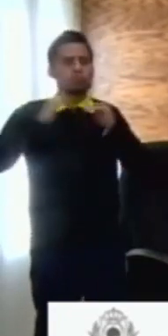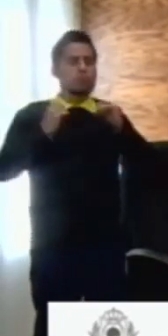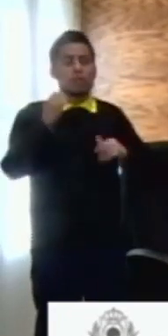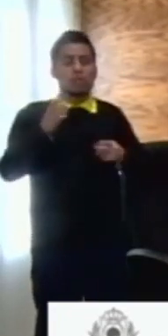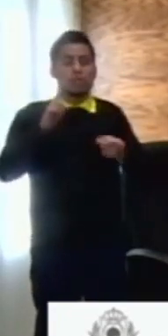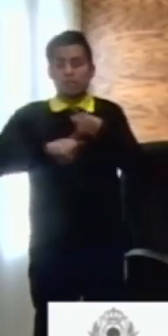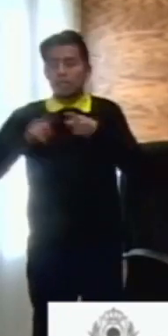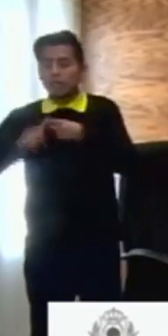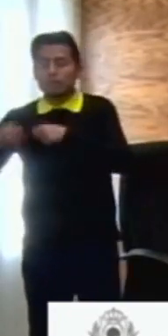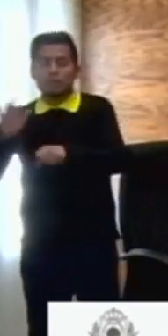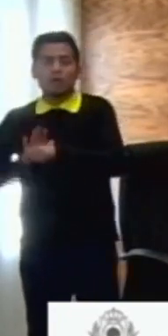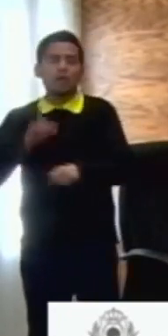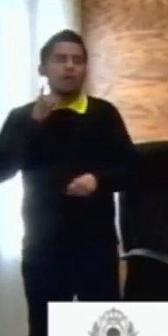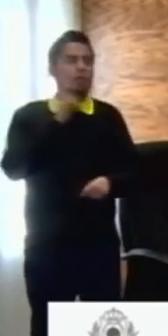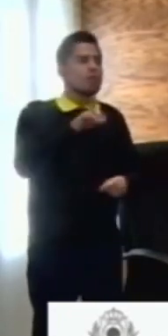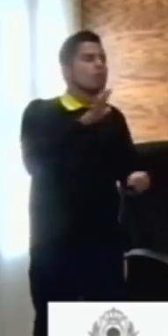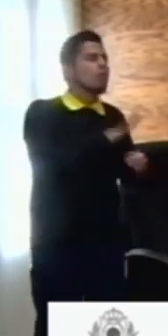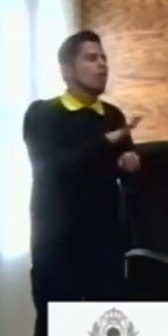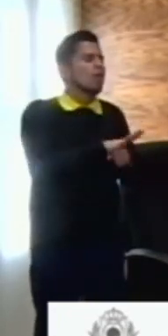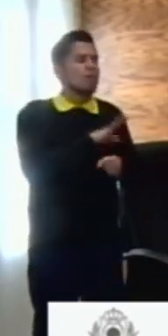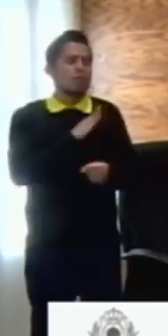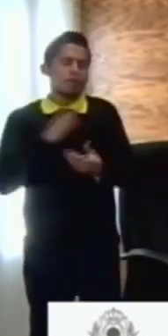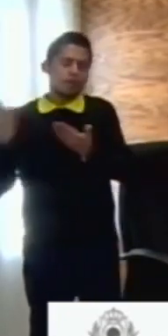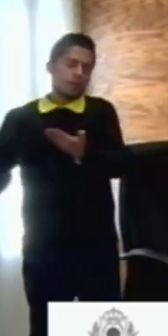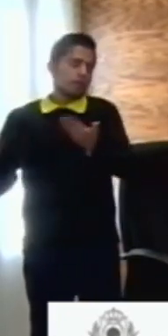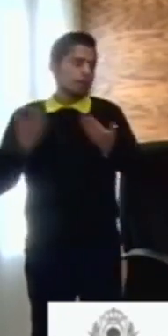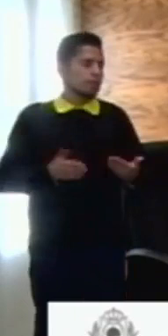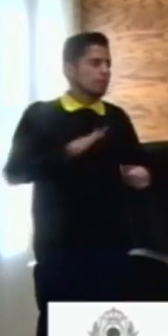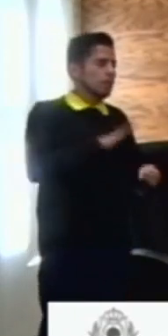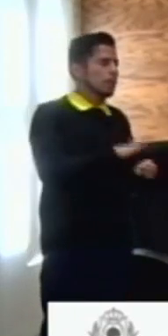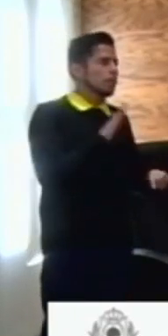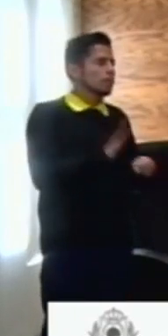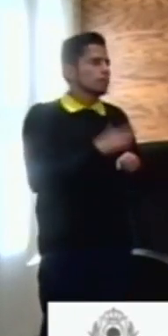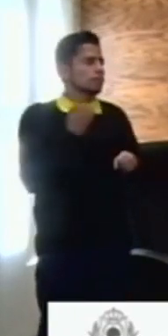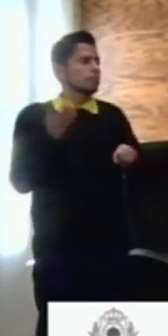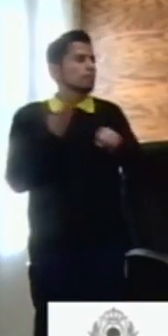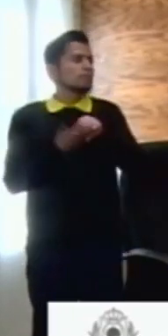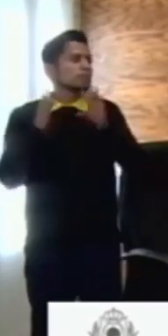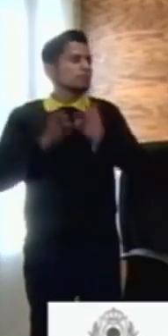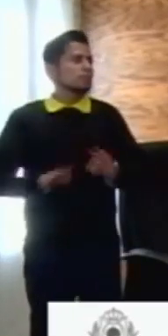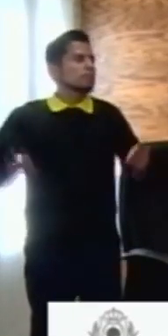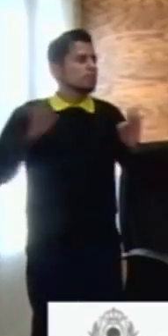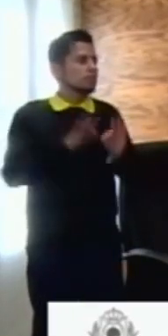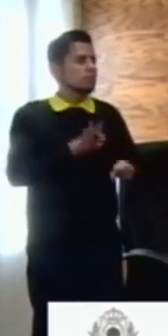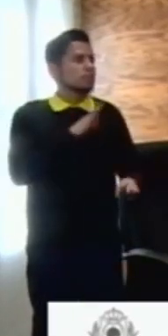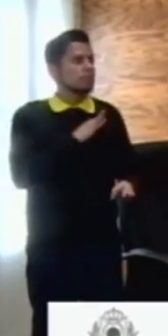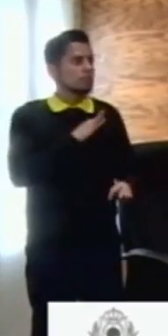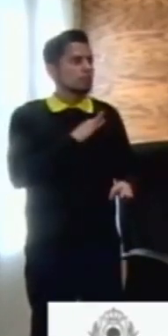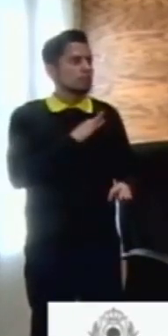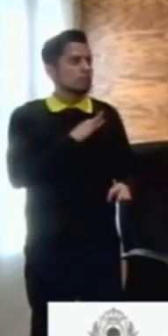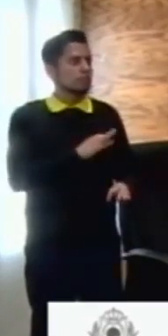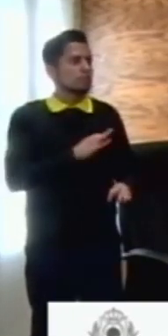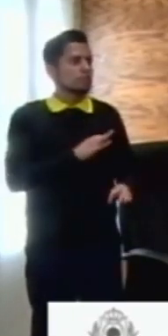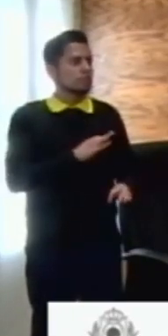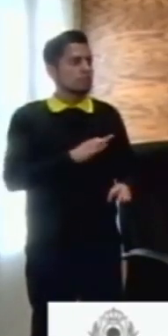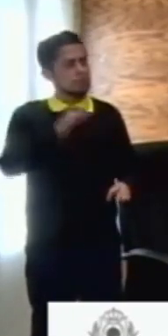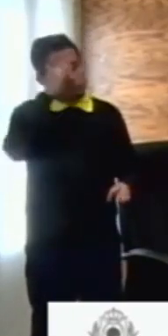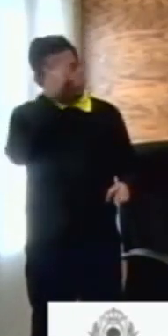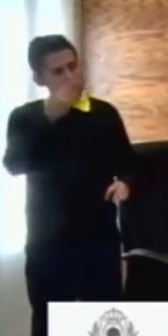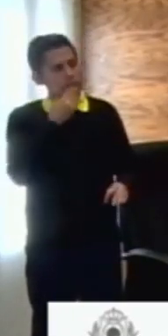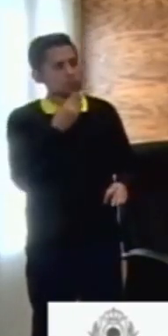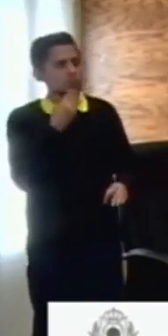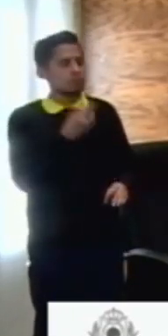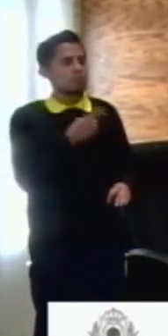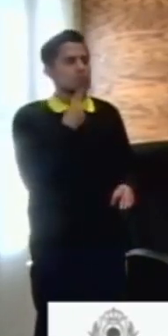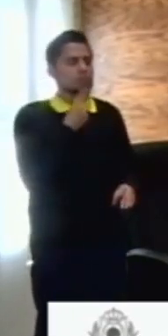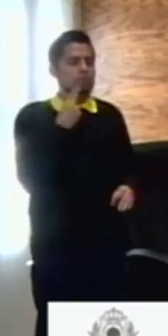extracción es mayor a la recarga estimada es por eso de Vital importancia que se que se recapacite el uso